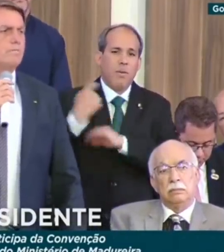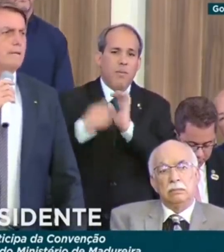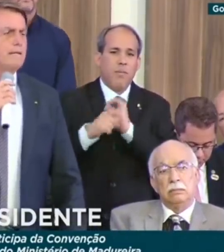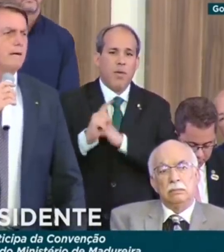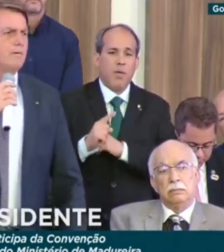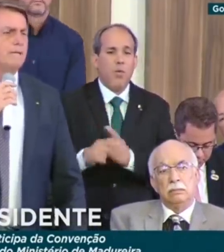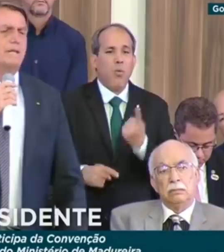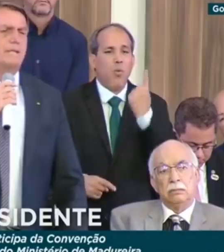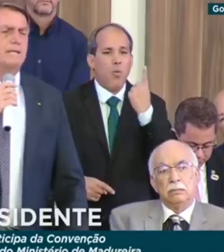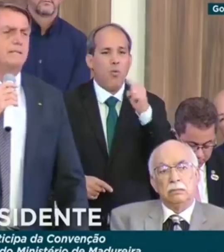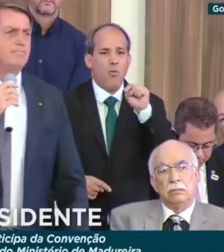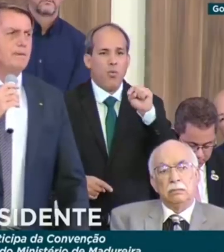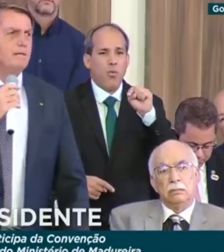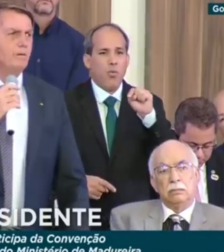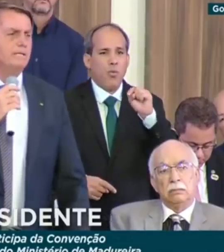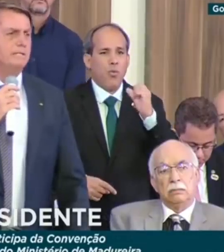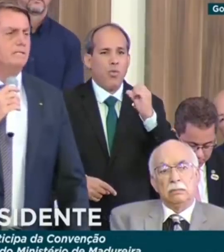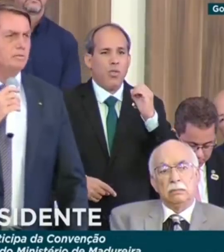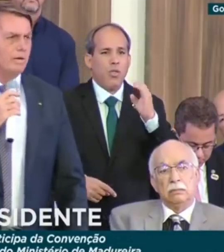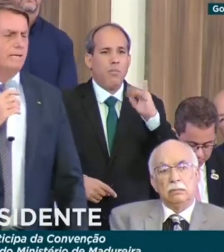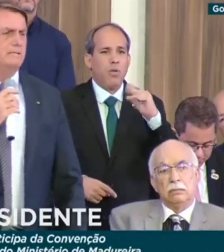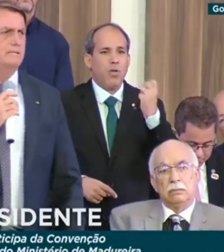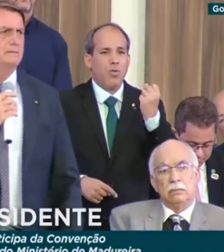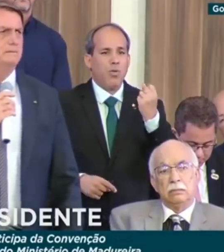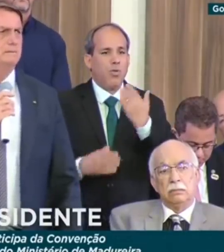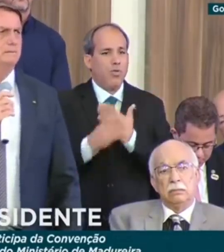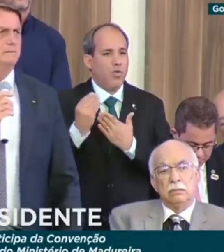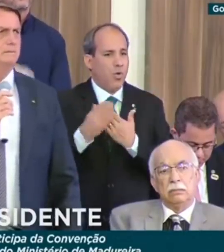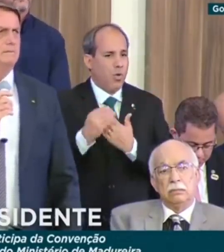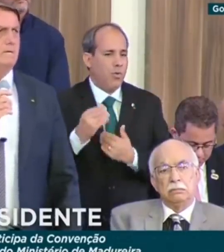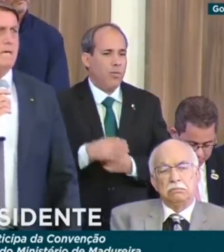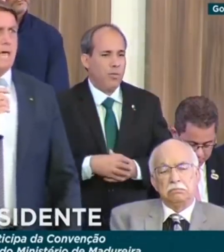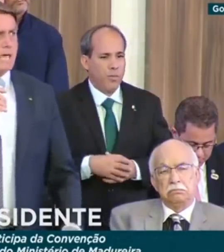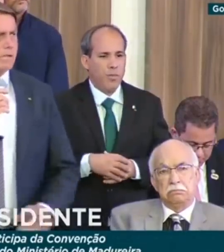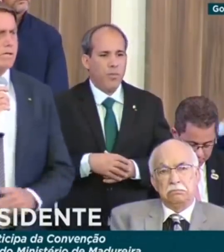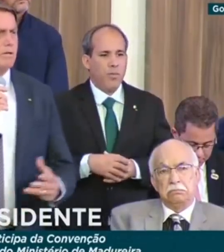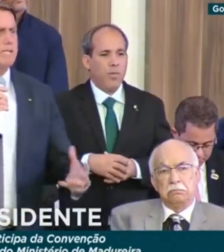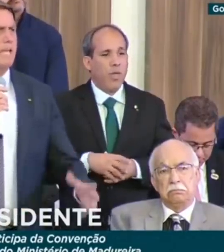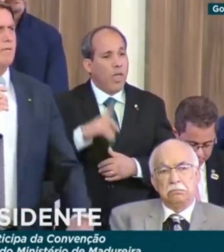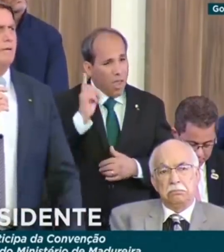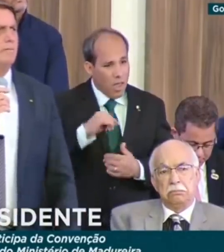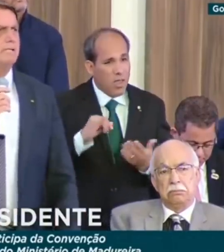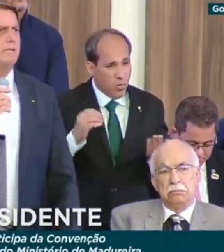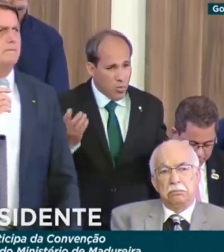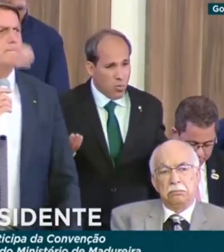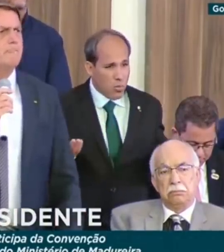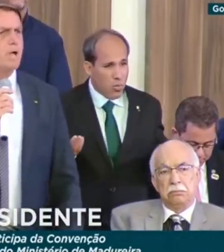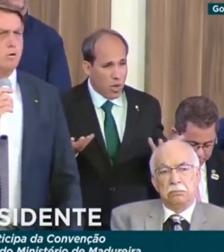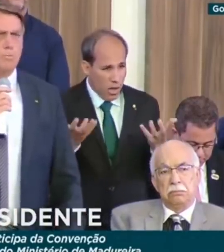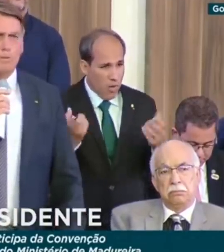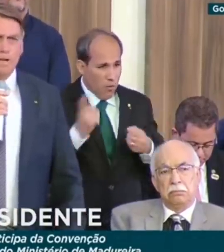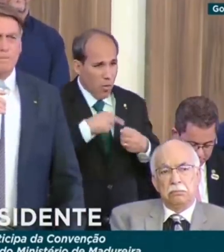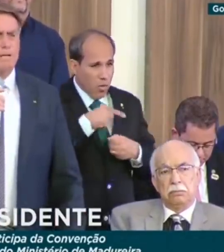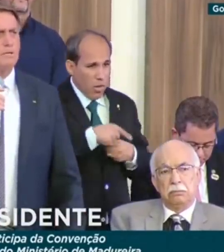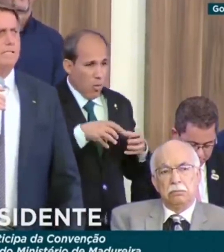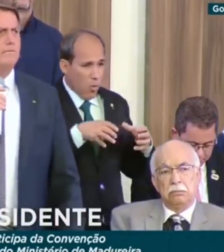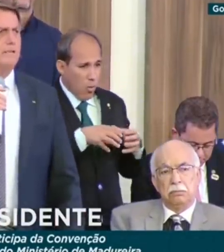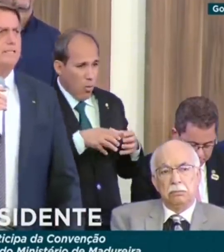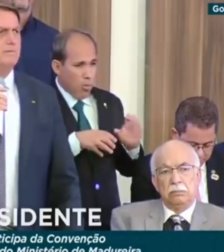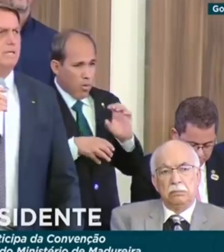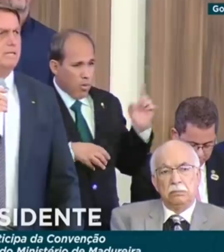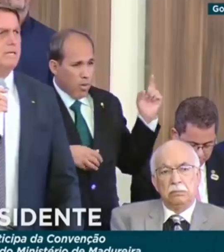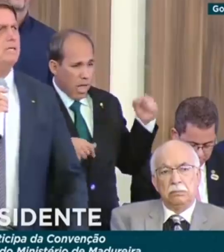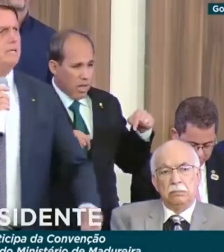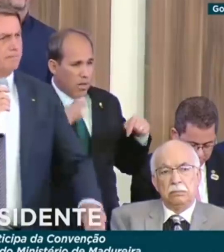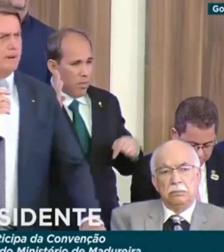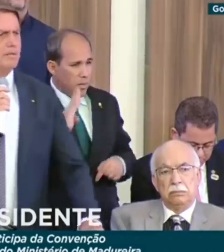1 bilhão e 60 milhões de dólares. É isso que nós queremos para o Brasil? O problema que nós